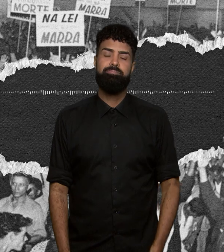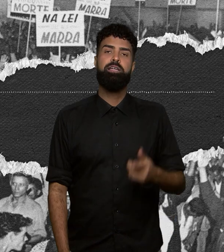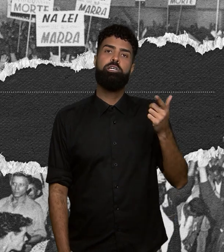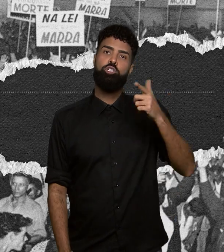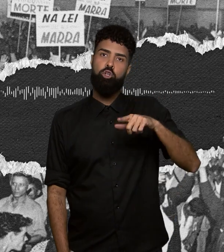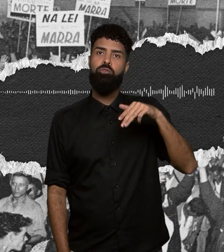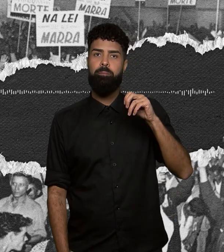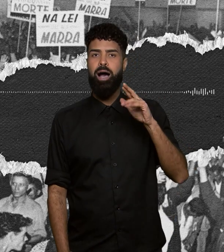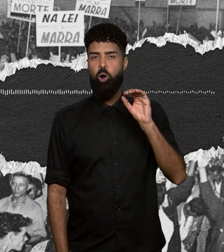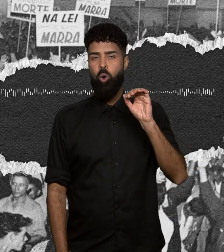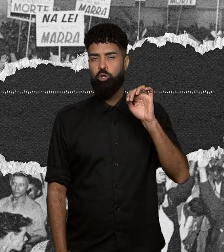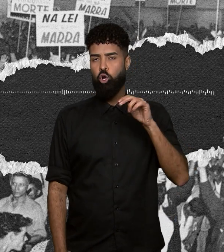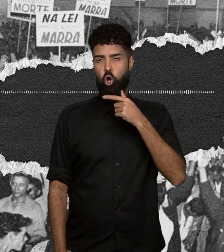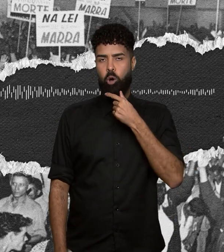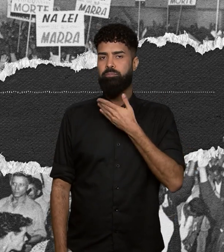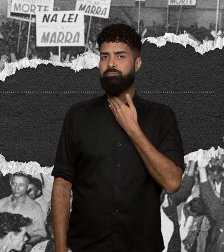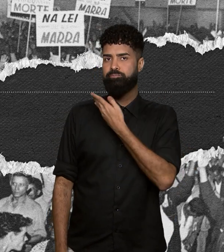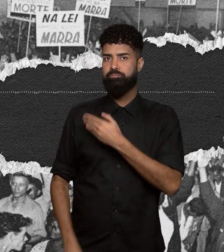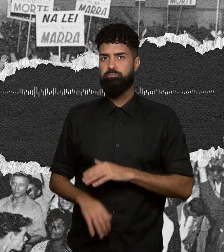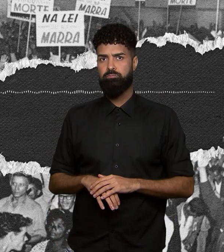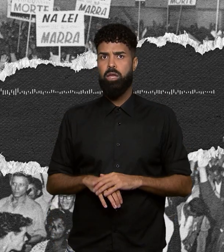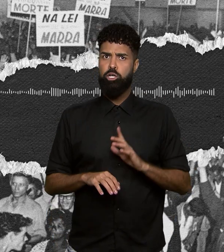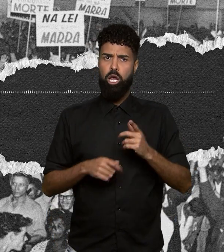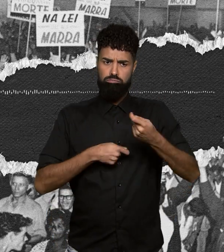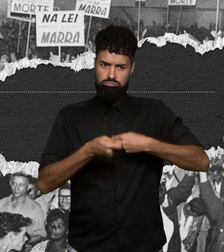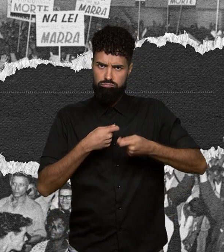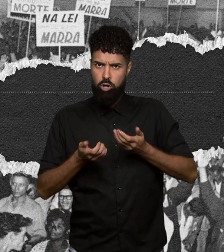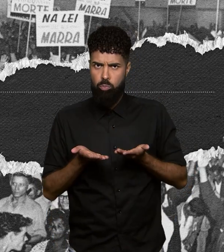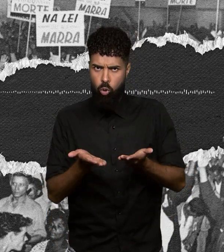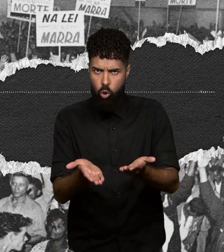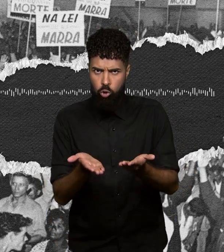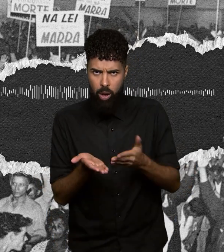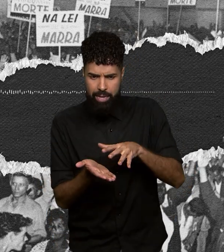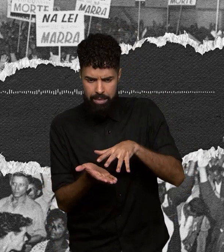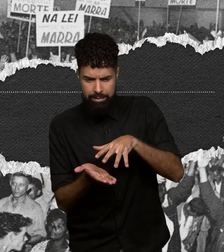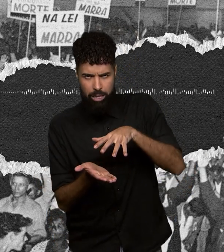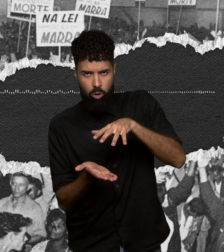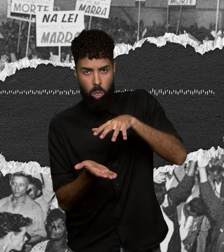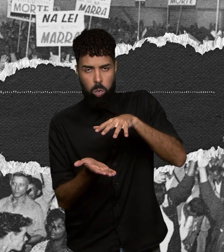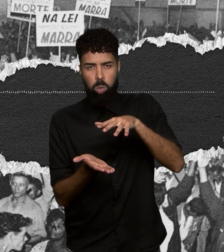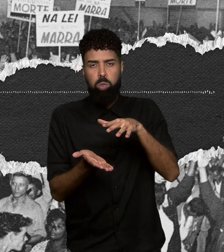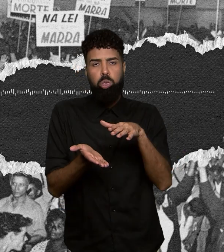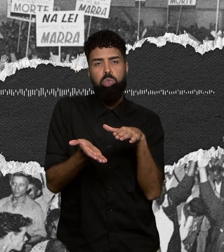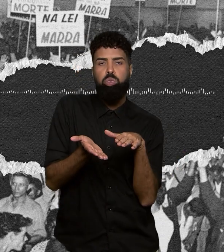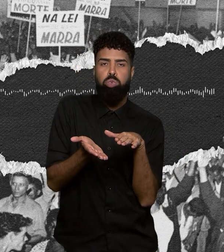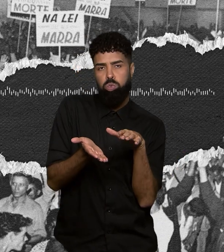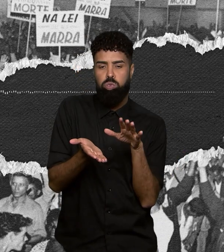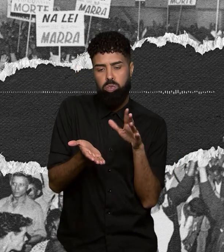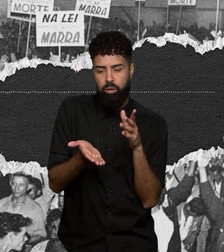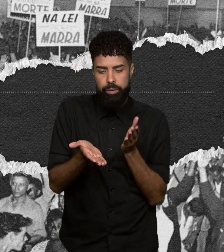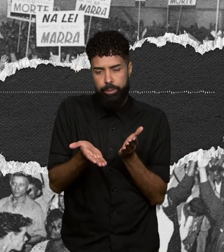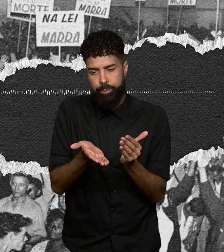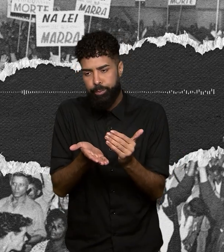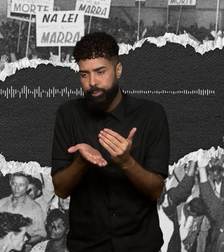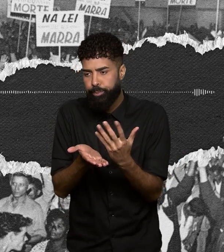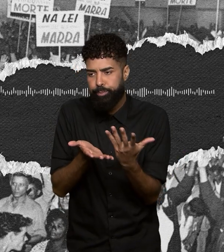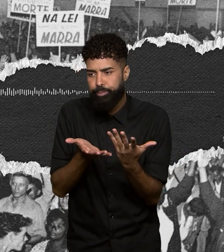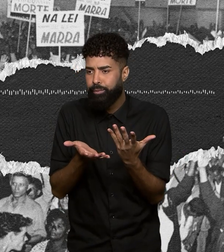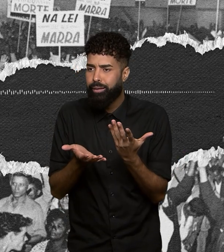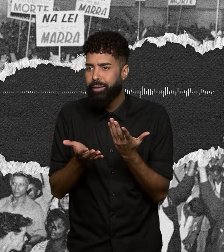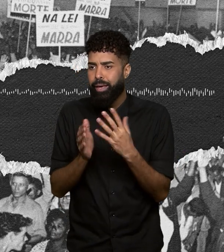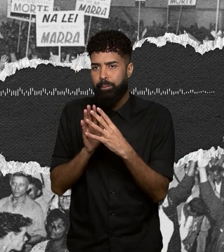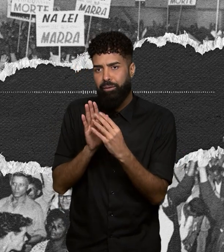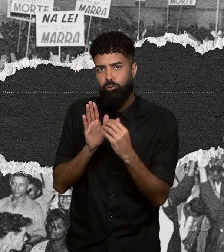Marco Antônio então de certa forma o bolo cresceu bem solado né e criou um perfil de de desenvolvimento muito